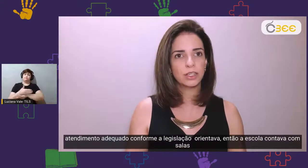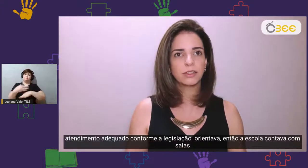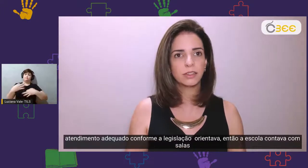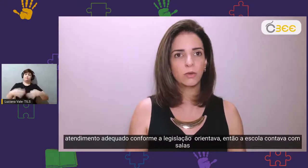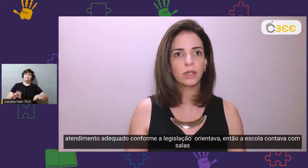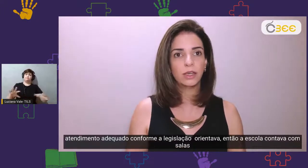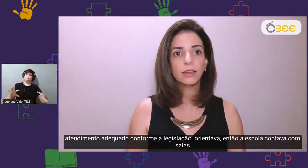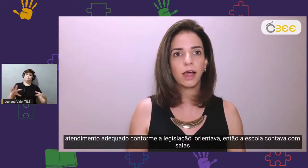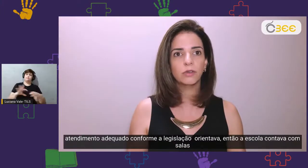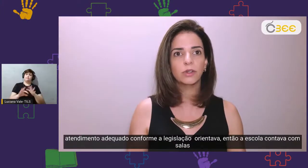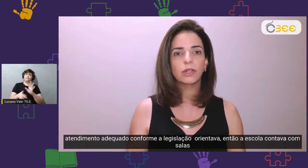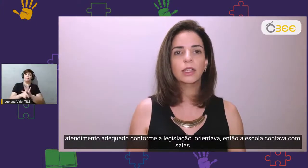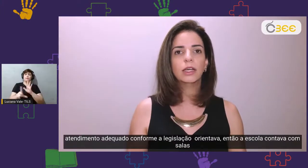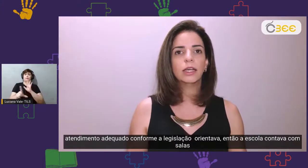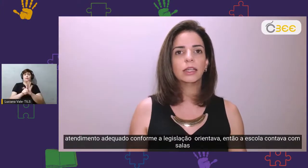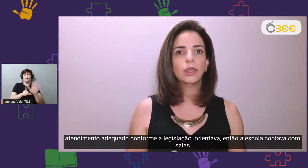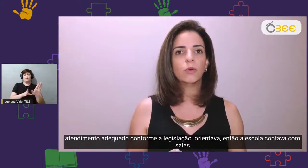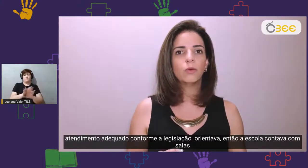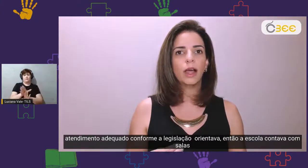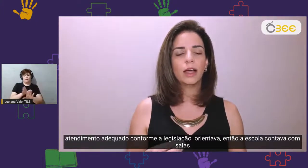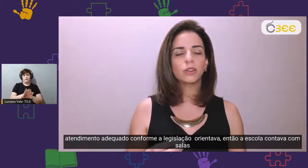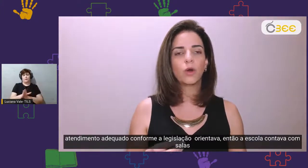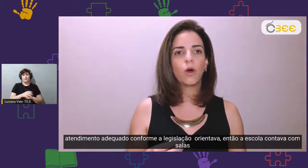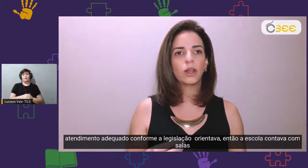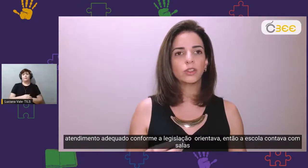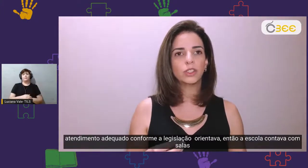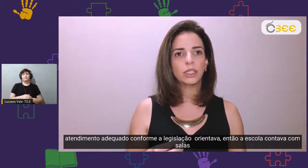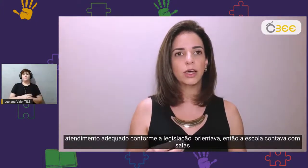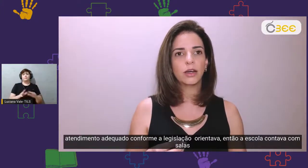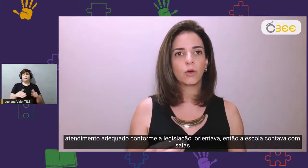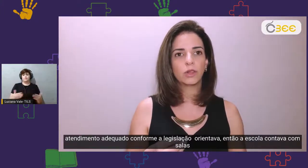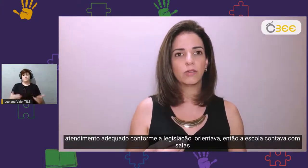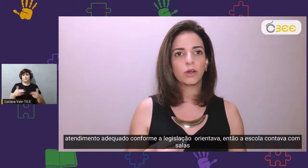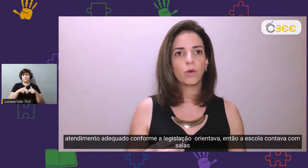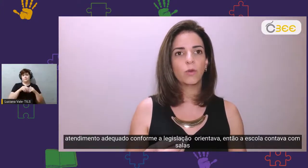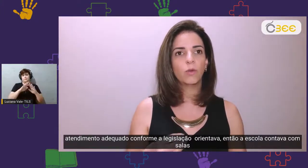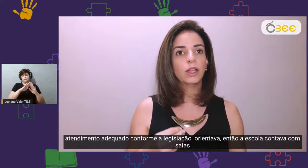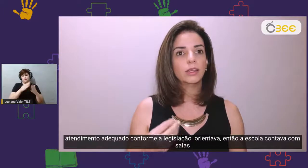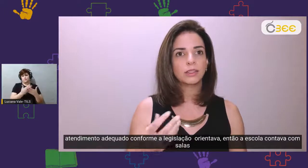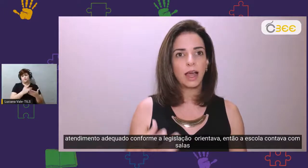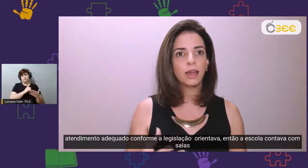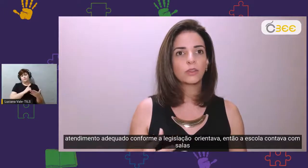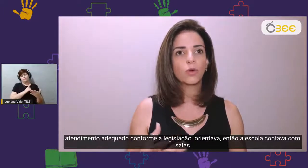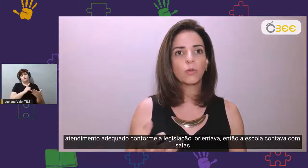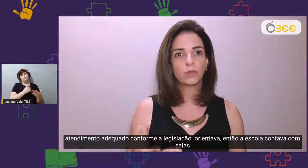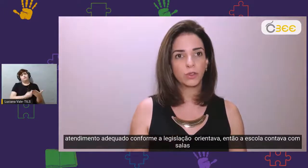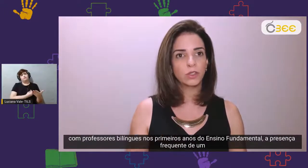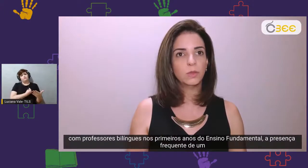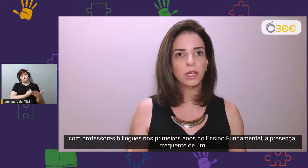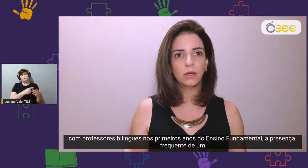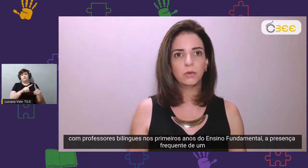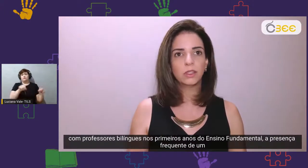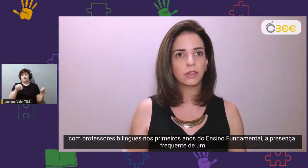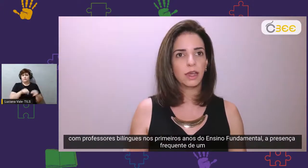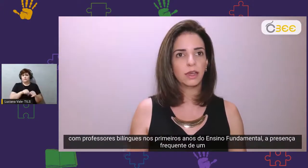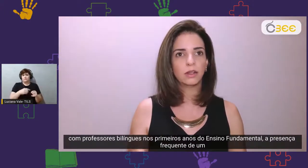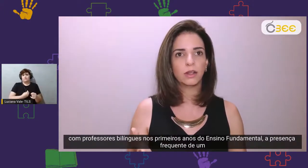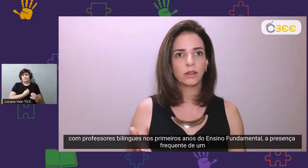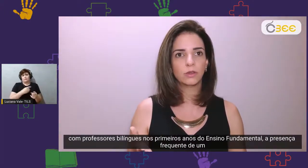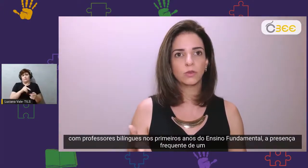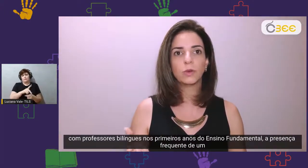conforme a legislação orientava. Então, a escola contava com salas com professores